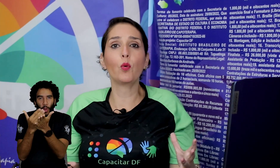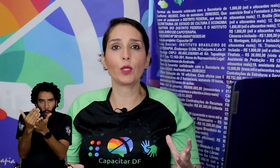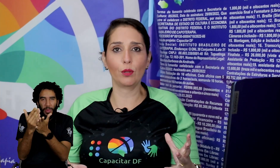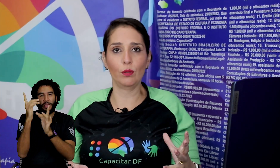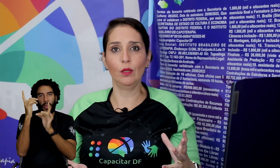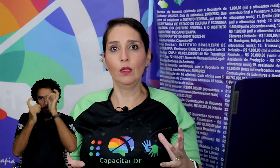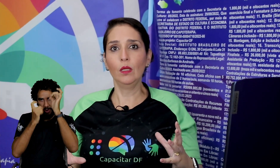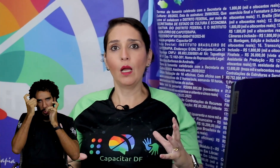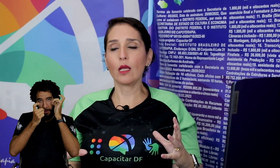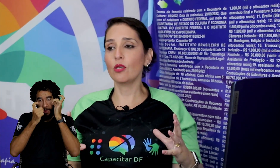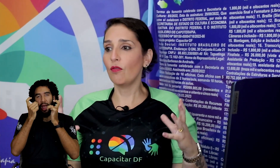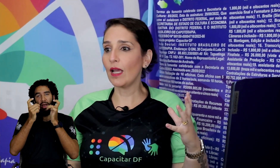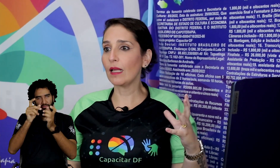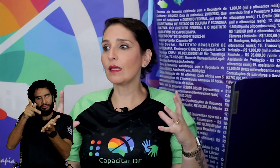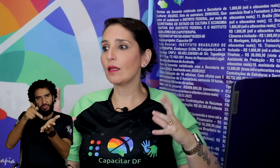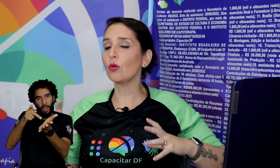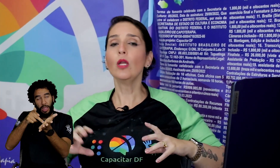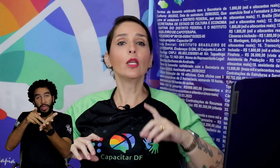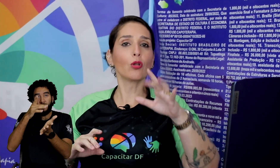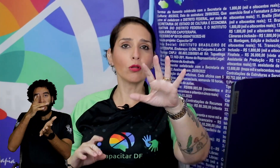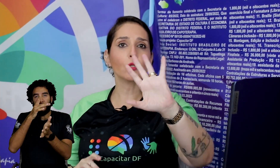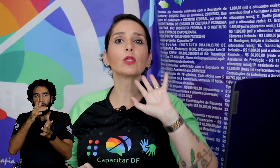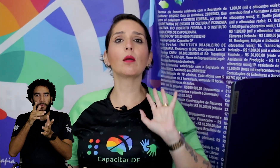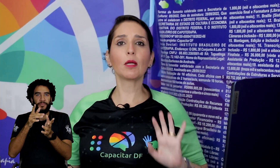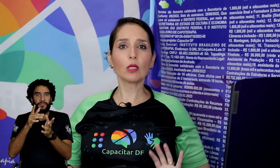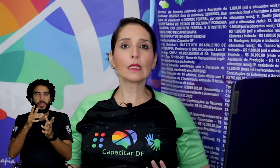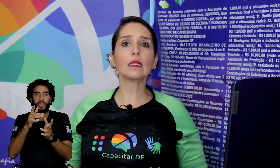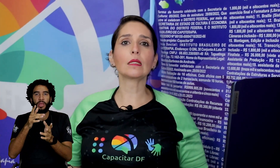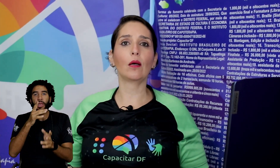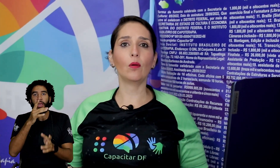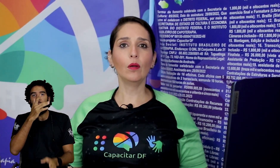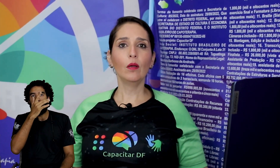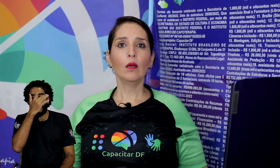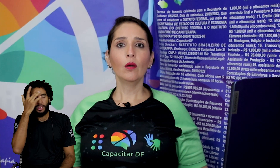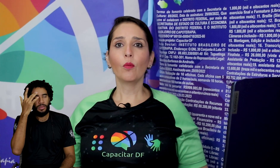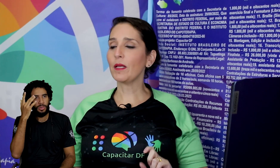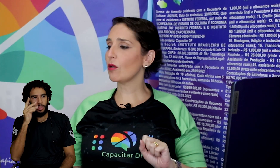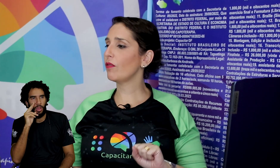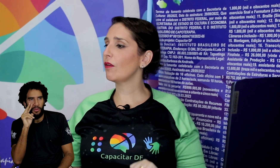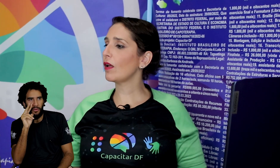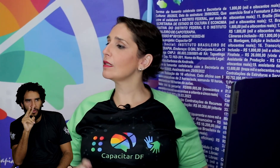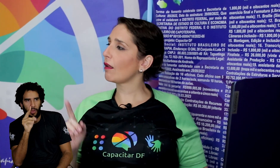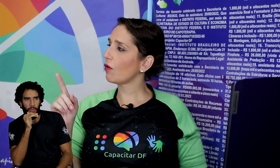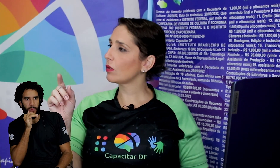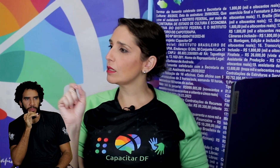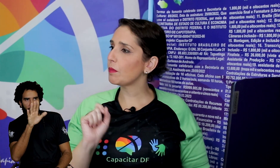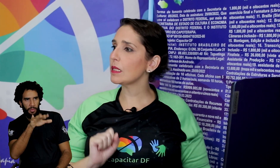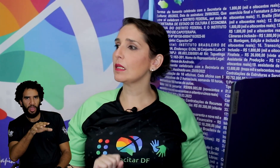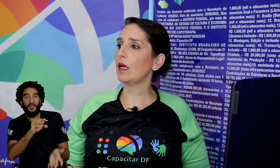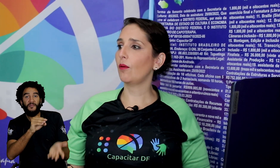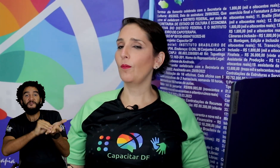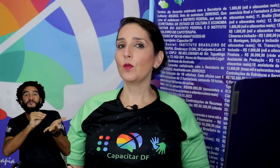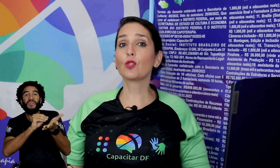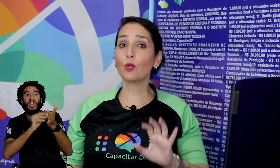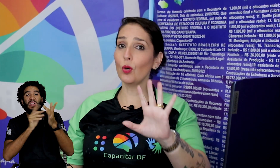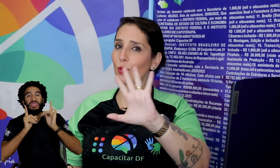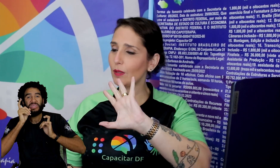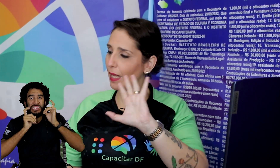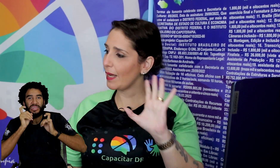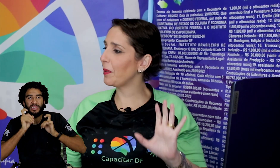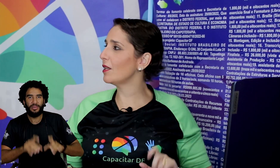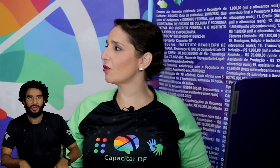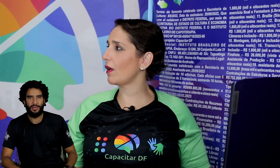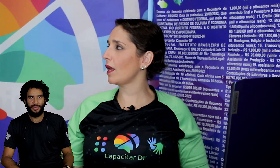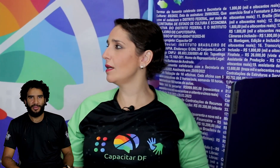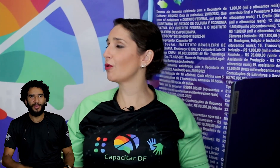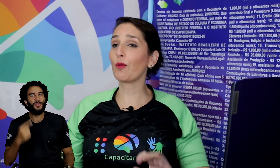preocupa muito. A gente fica atento e todo mundo chama a nossa atenção. O pessoal vira e fala assim: tá faltando expressão. Surdo tem